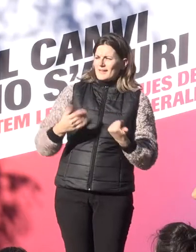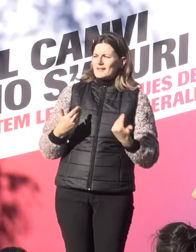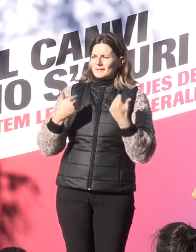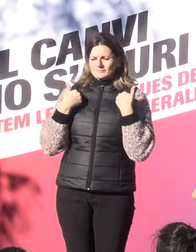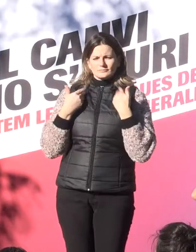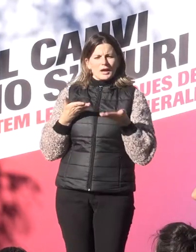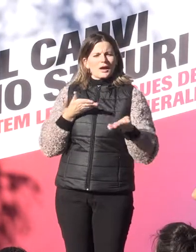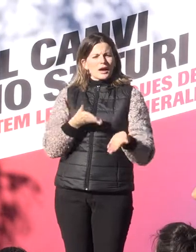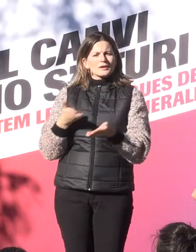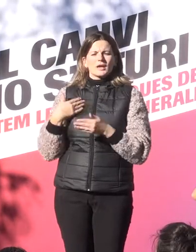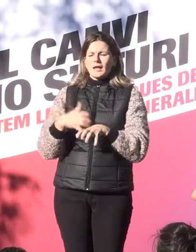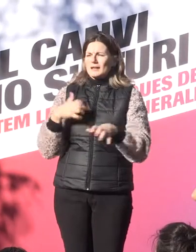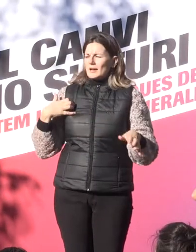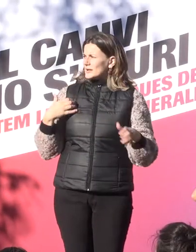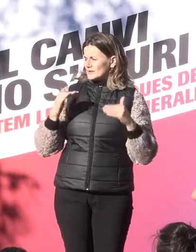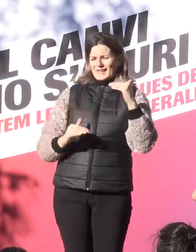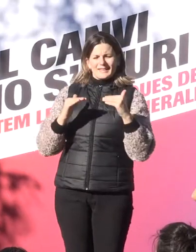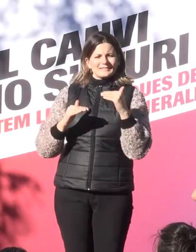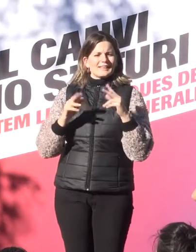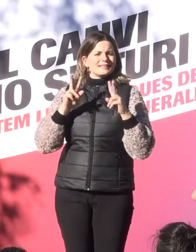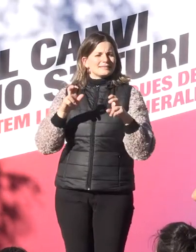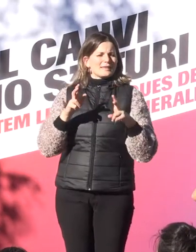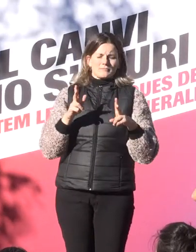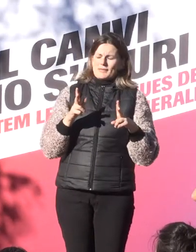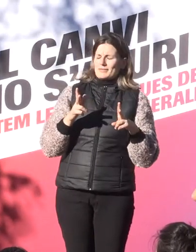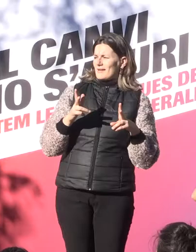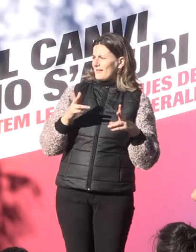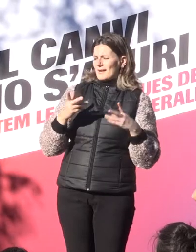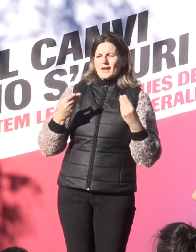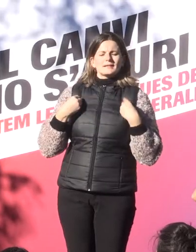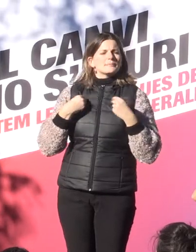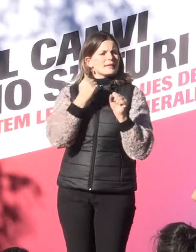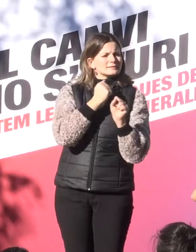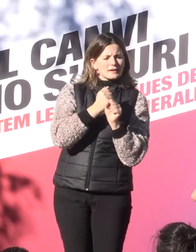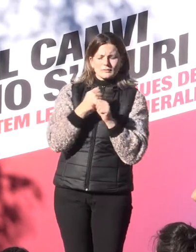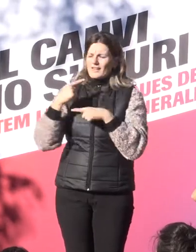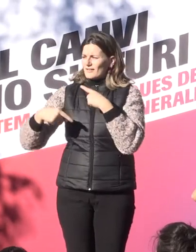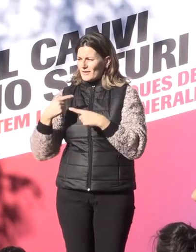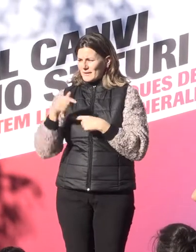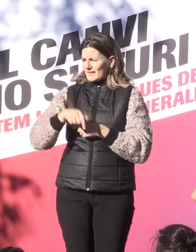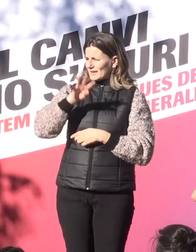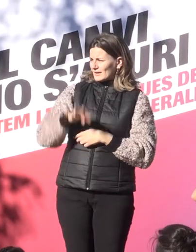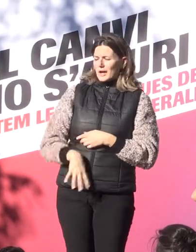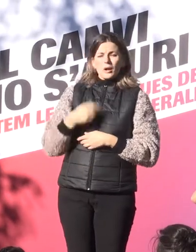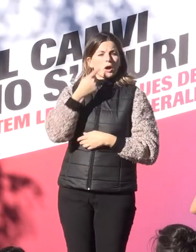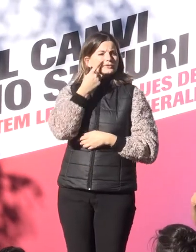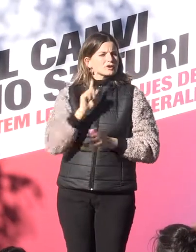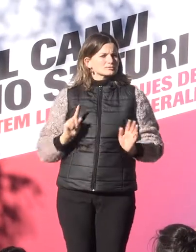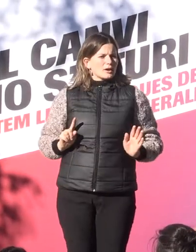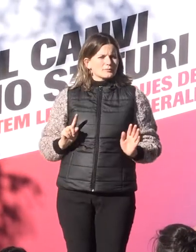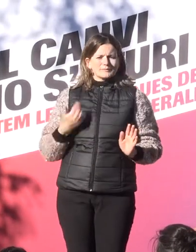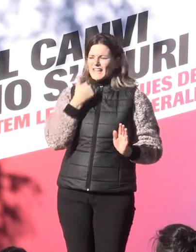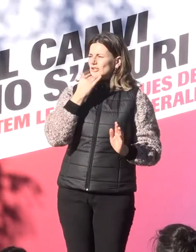sosteniendo en buena parte los equilibrios y la conciliación de la vida de muchas de las personas aquí en cataluña pero están invisibilizadas no se las ve